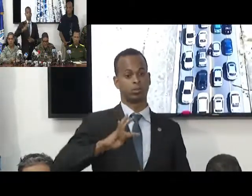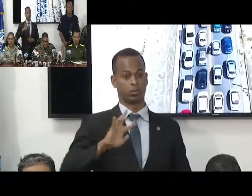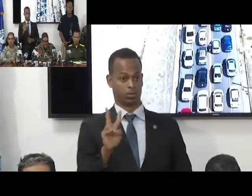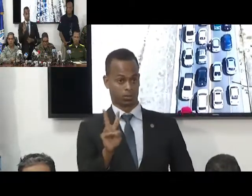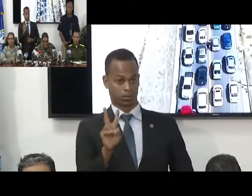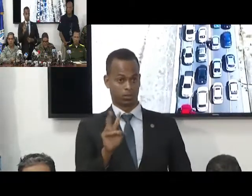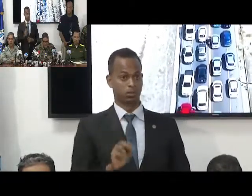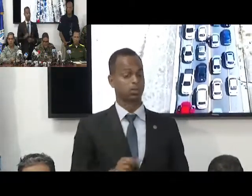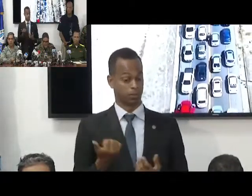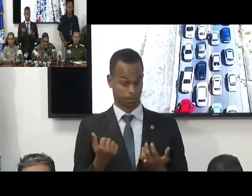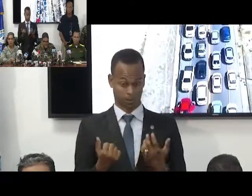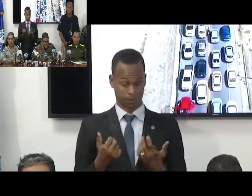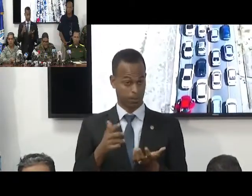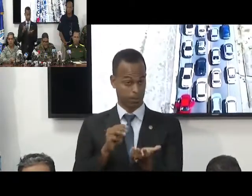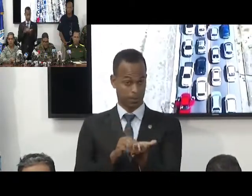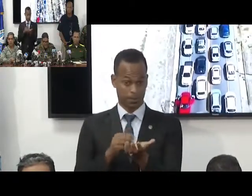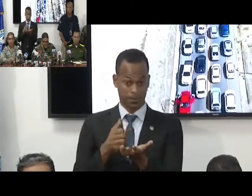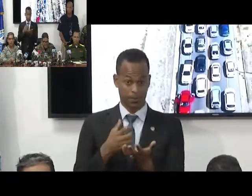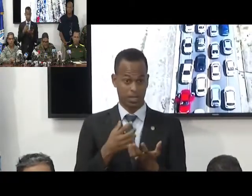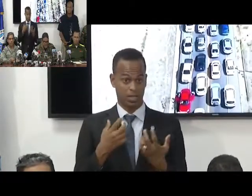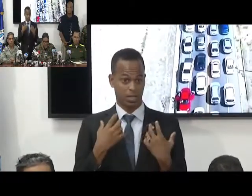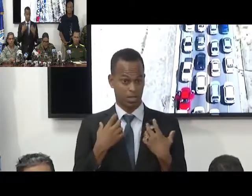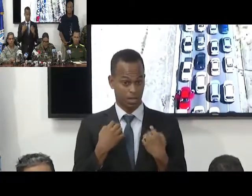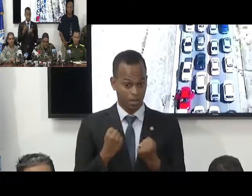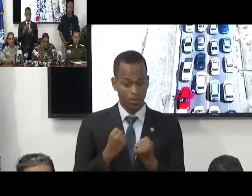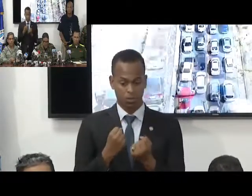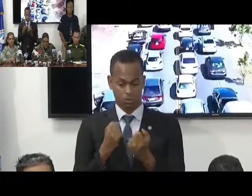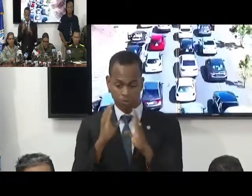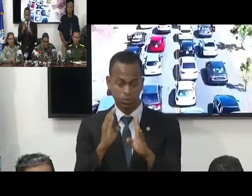81.542. Asistencias médicas y de salud realizadas,